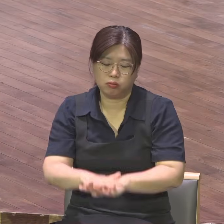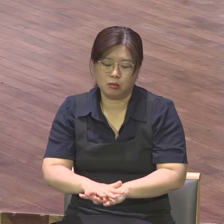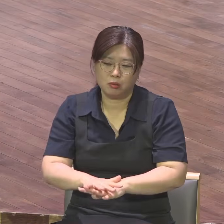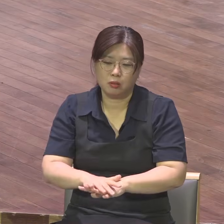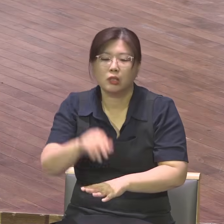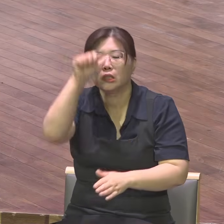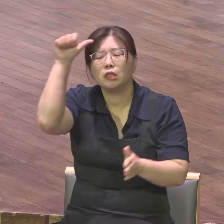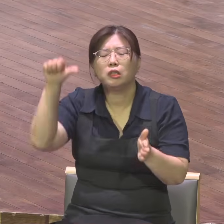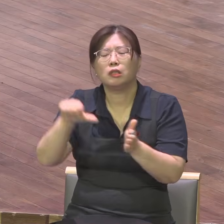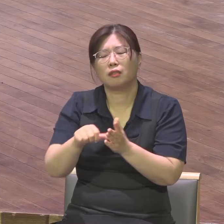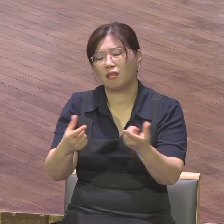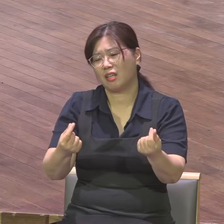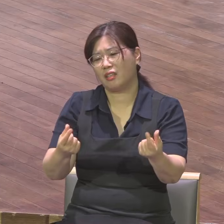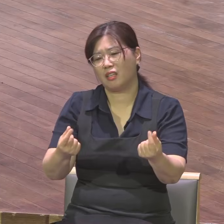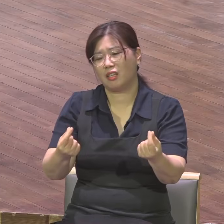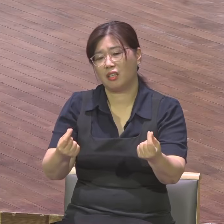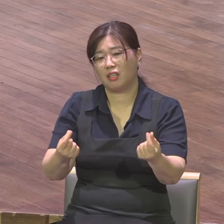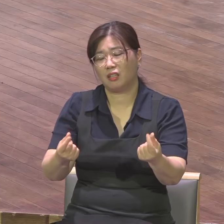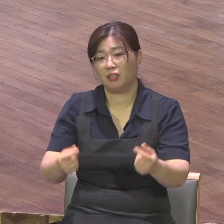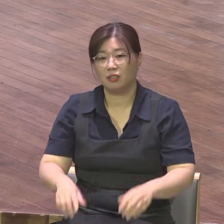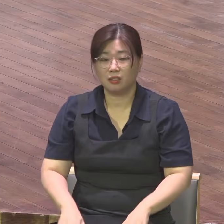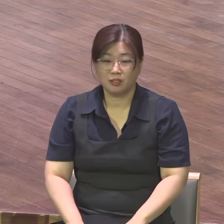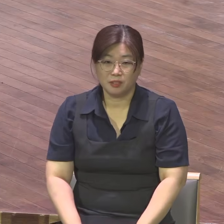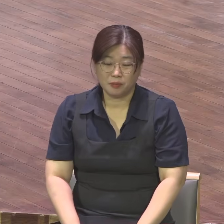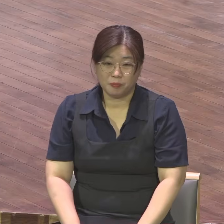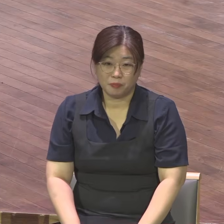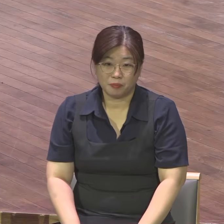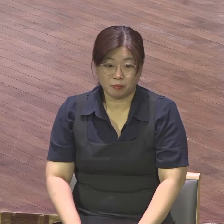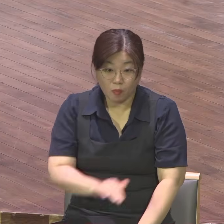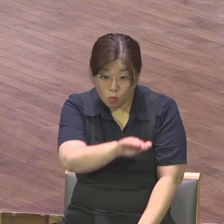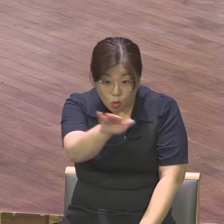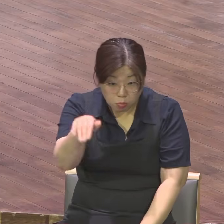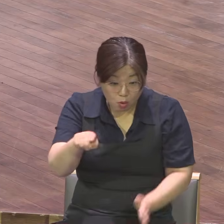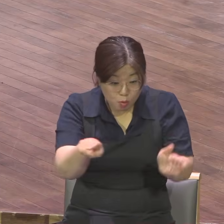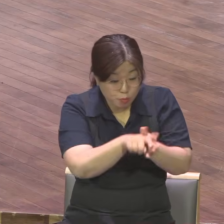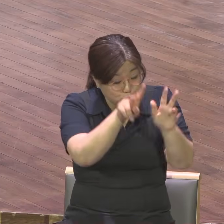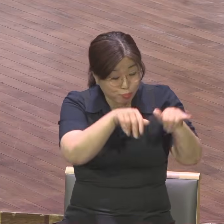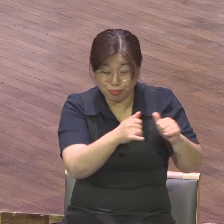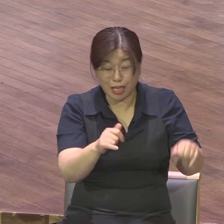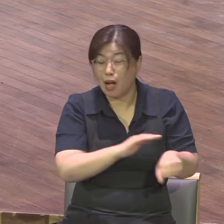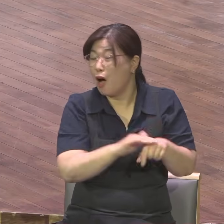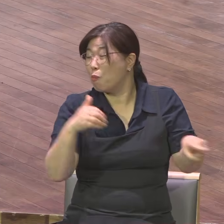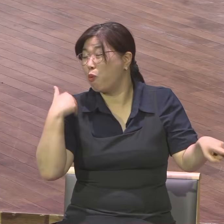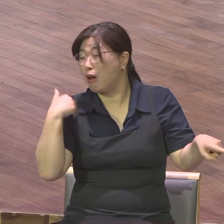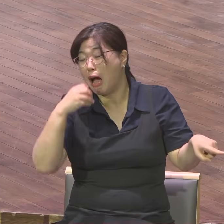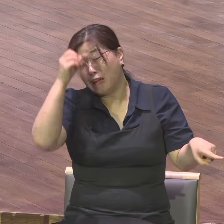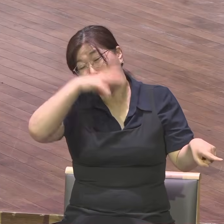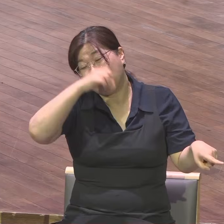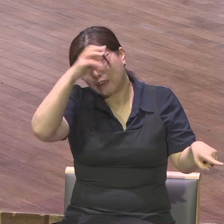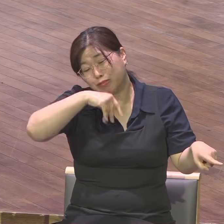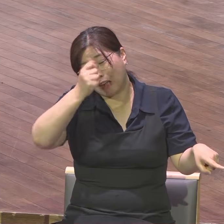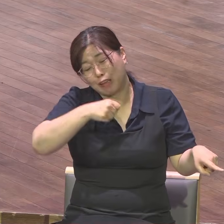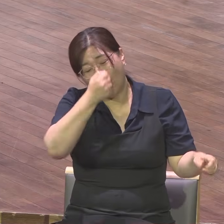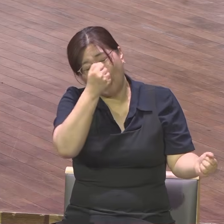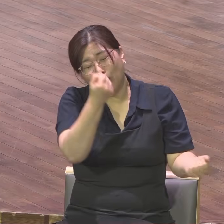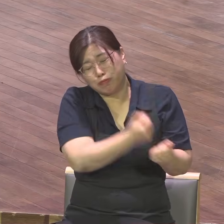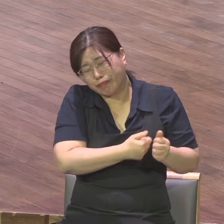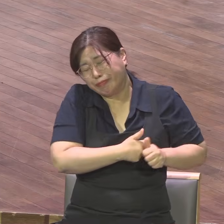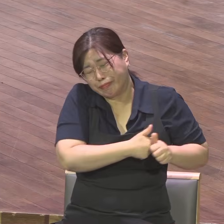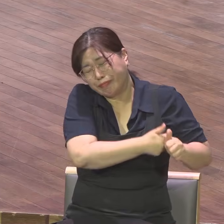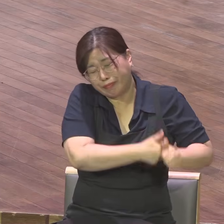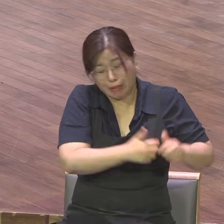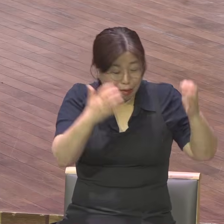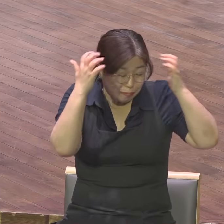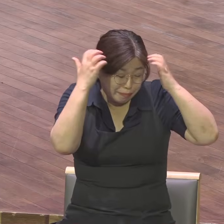있잖아요. 불신자는 모른다 할지라도 여러분은 알고 있잖아요. 아는 수준에서 믿는